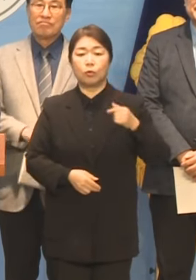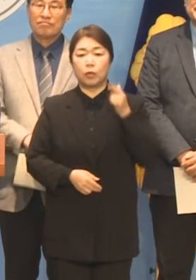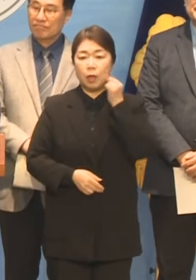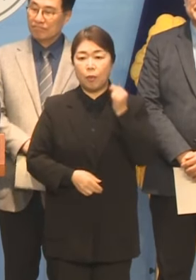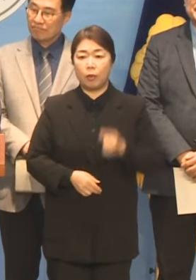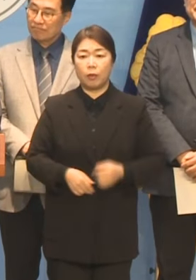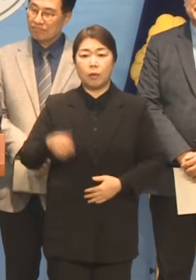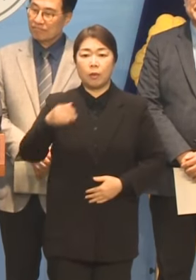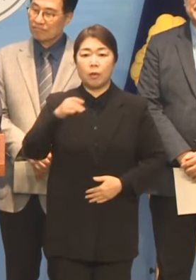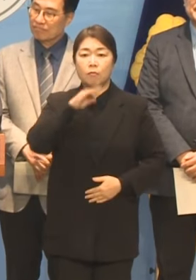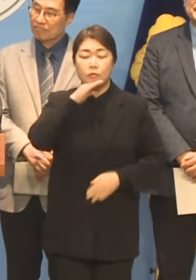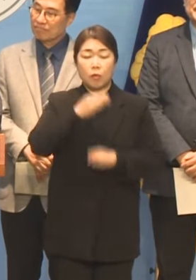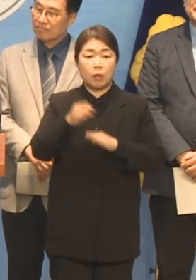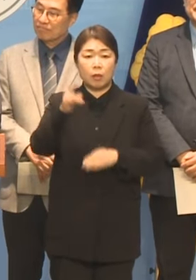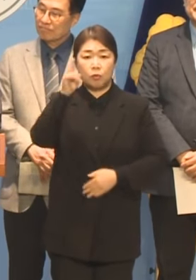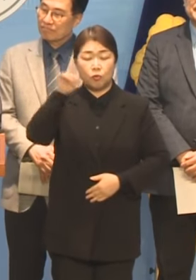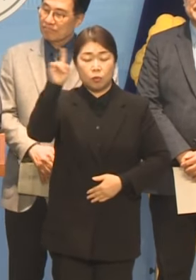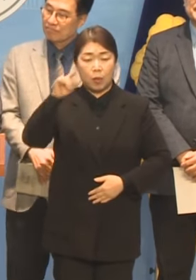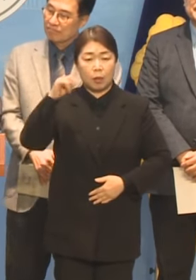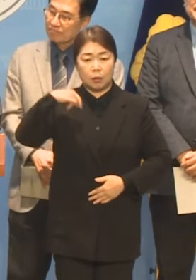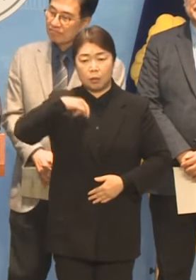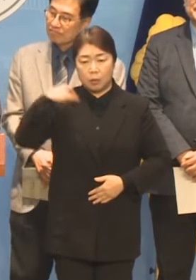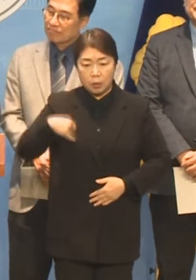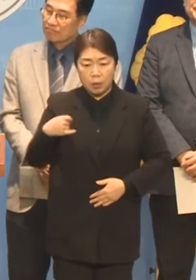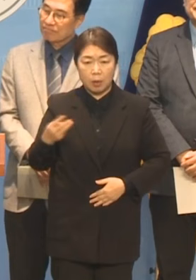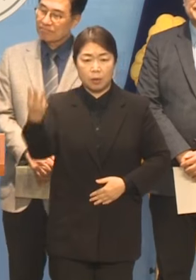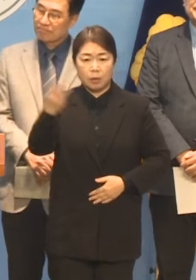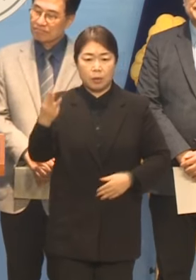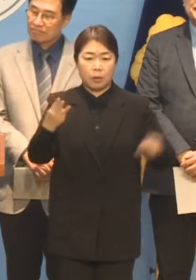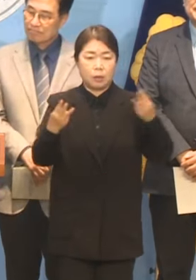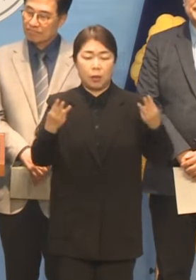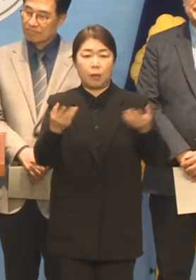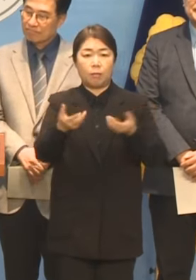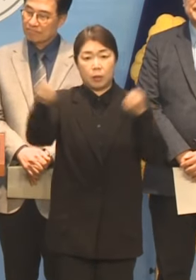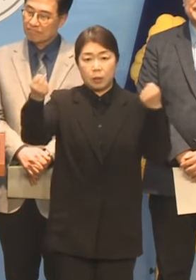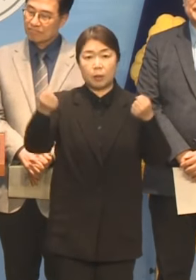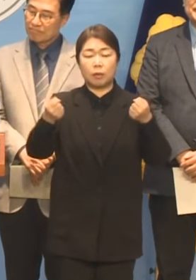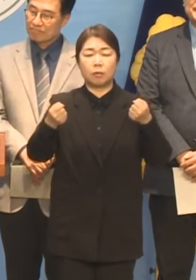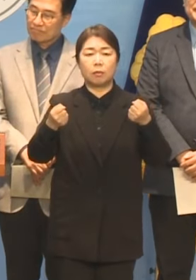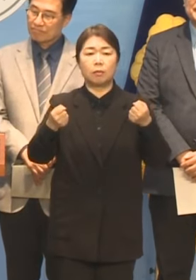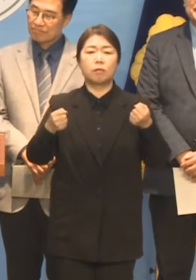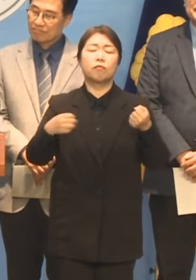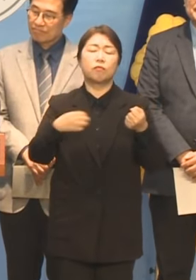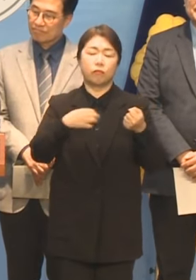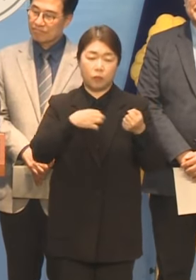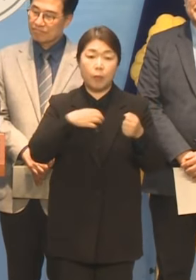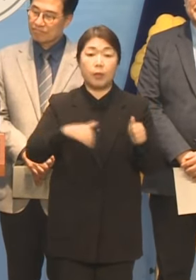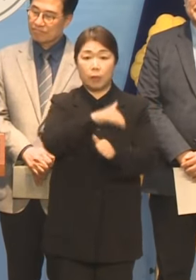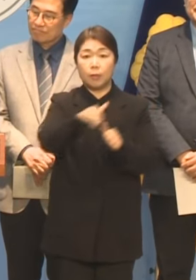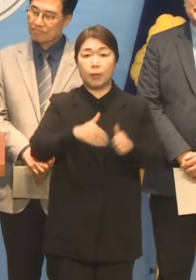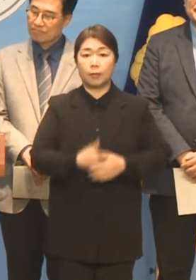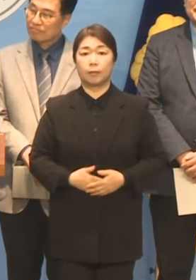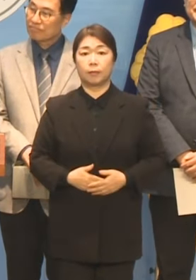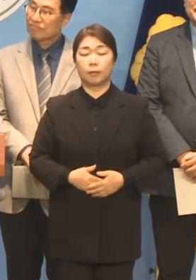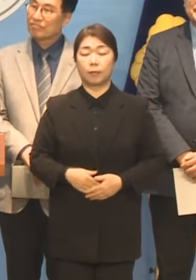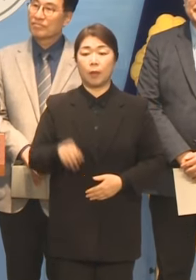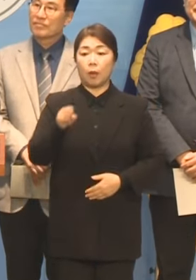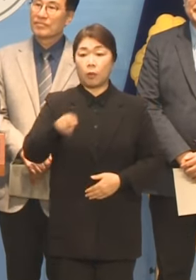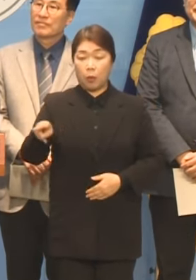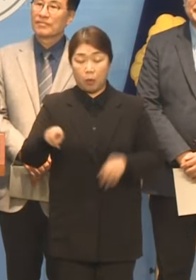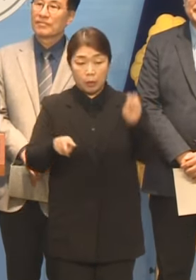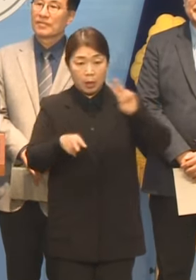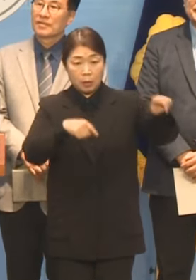지정제 앞에 국가의 생존이 이어받는 중차대한 기로에 놓여 있습니다 여야 정치권을